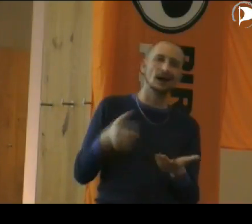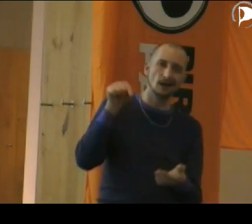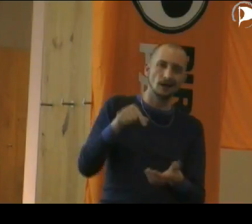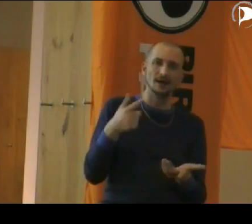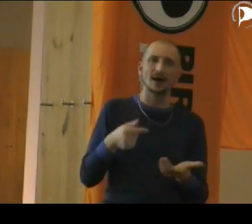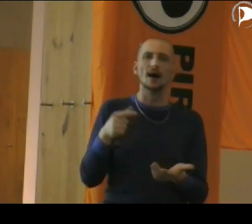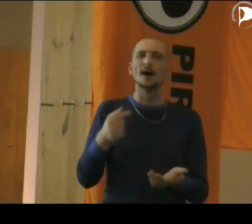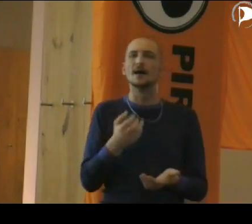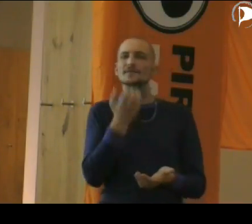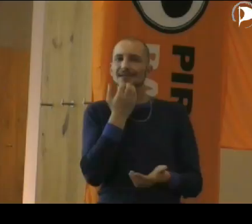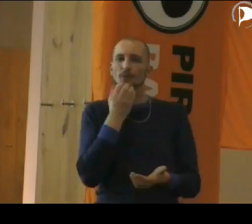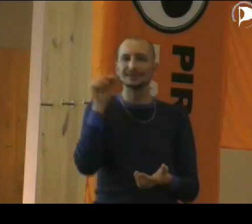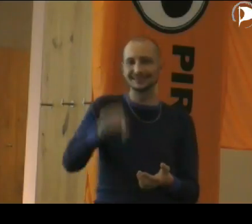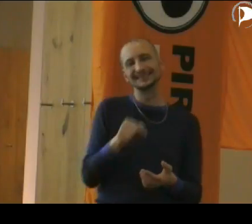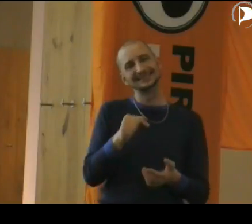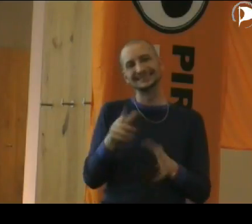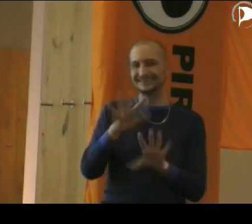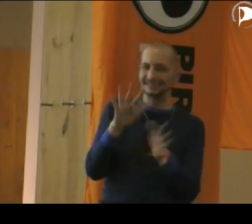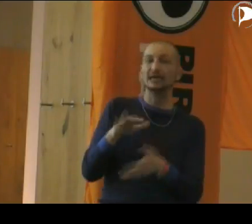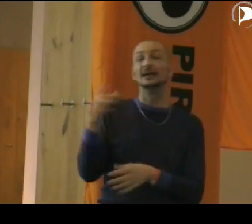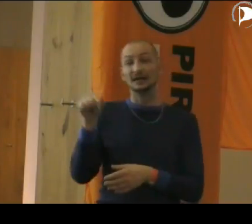und überlegen wie überhaupt das ok ist